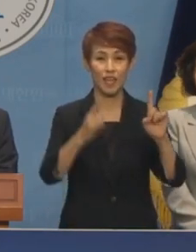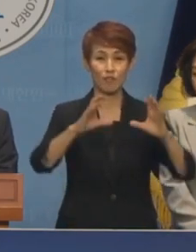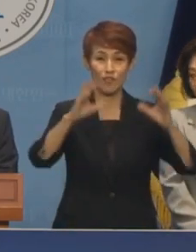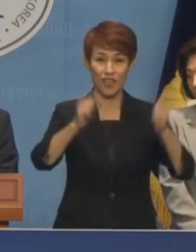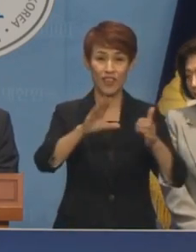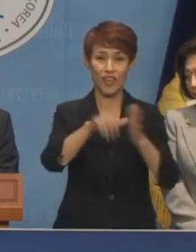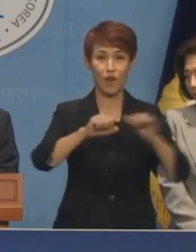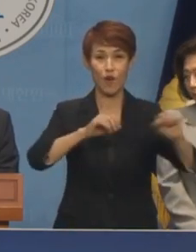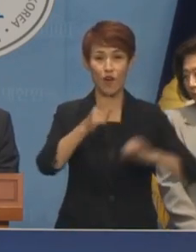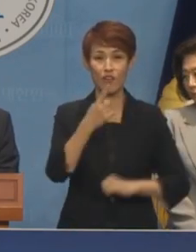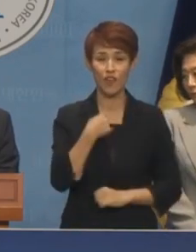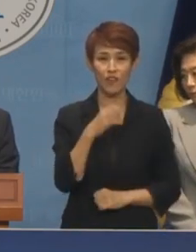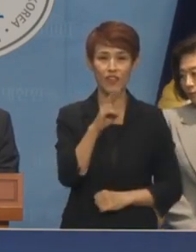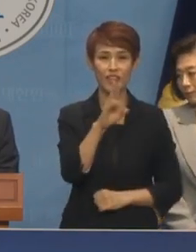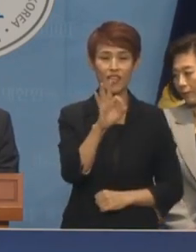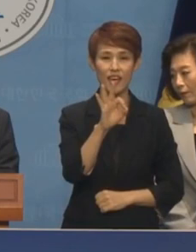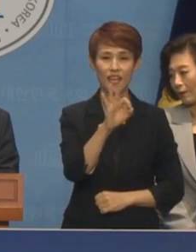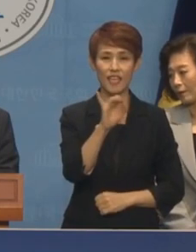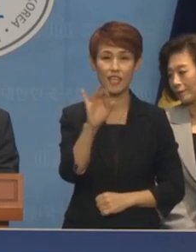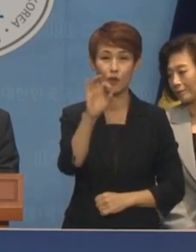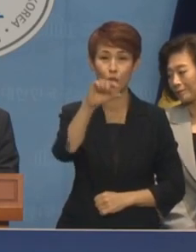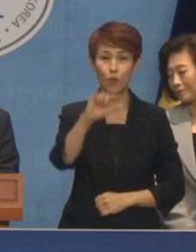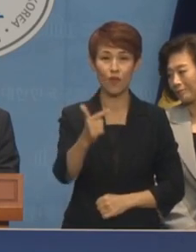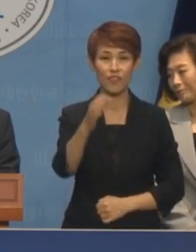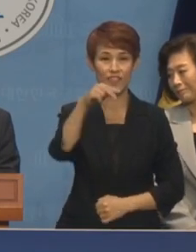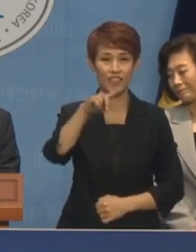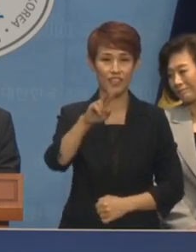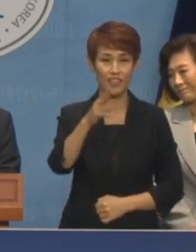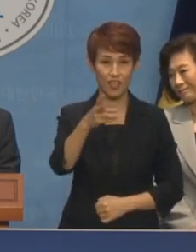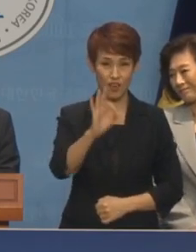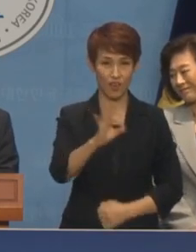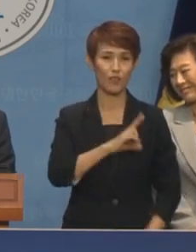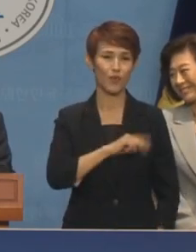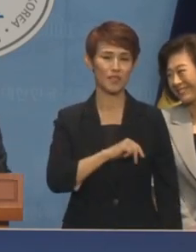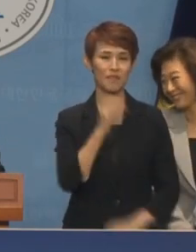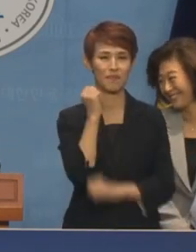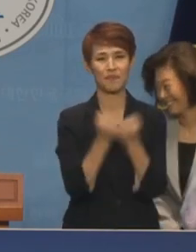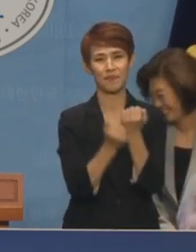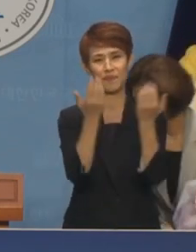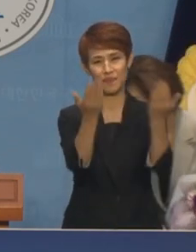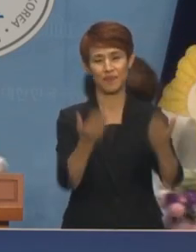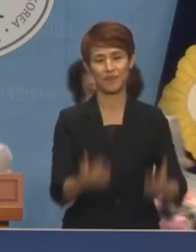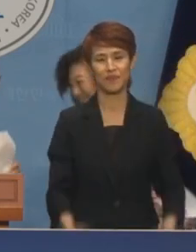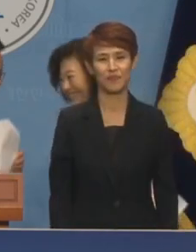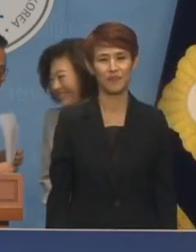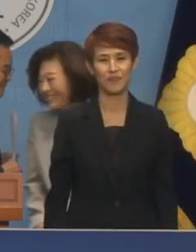주신 양이원영 의원님부터 말씀을 듣겠습니다.